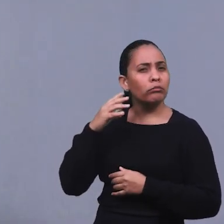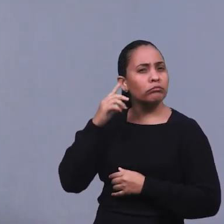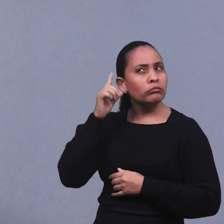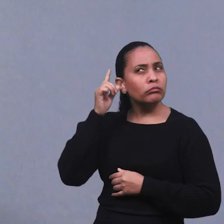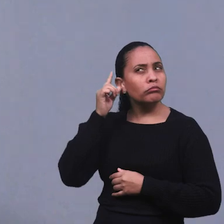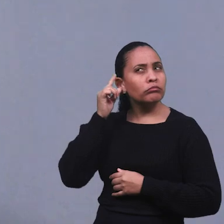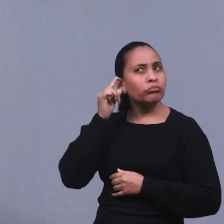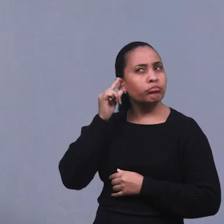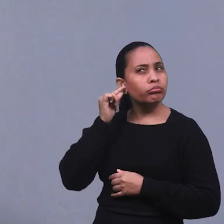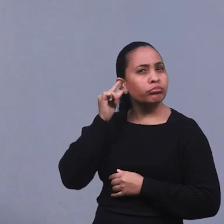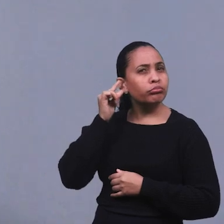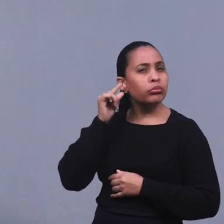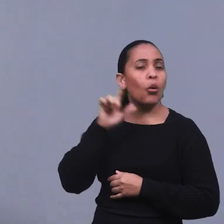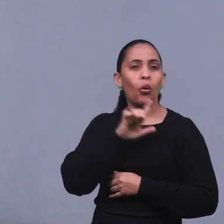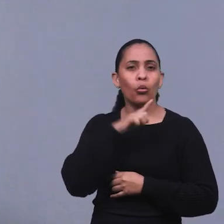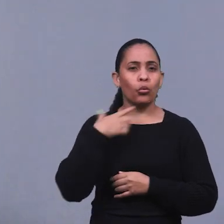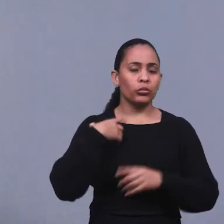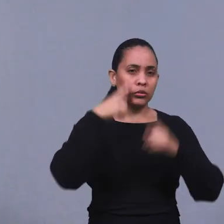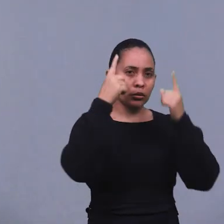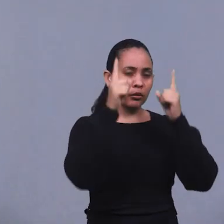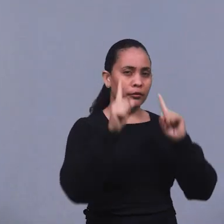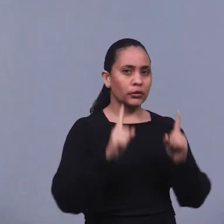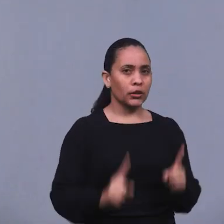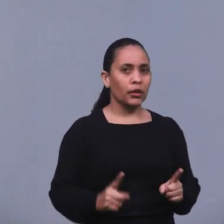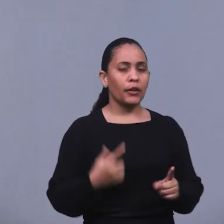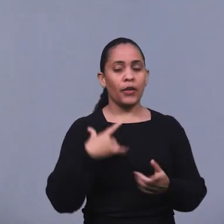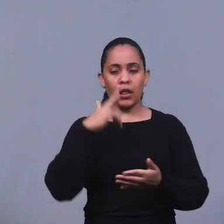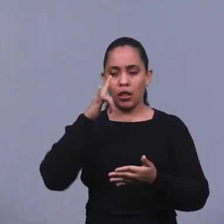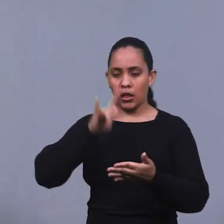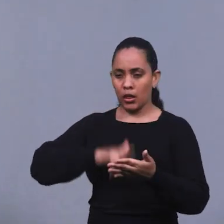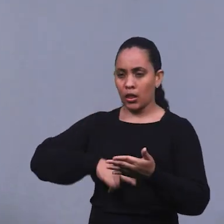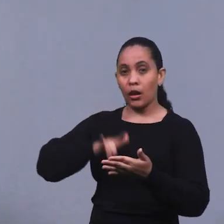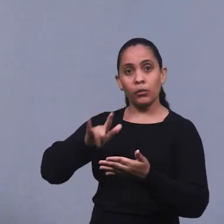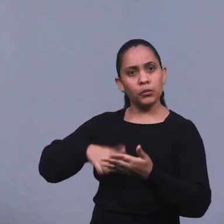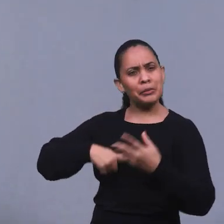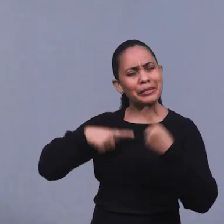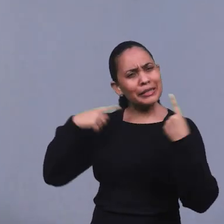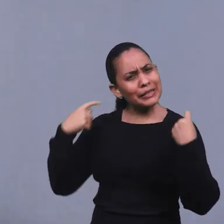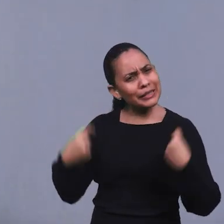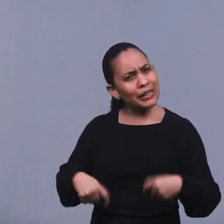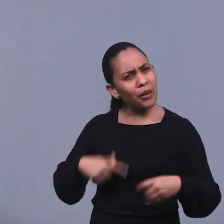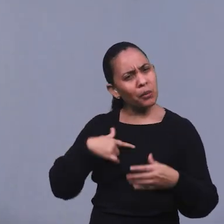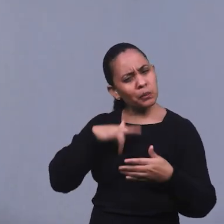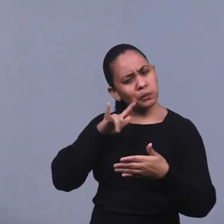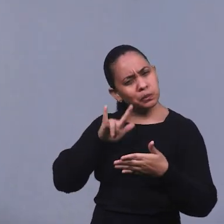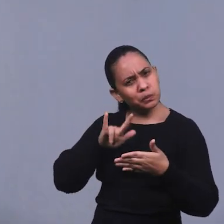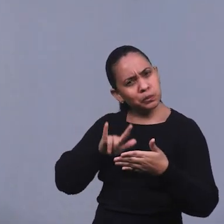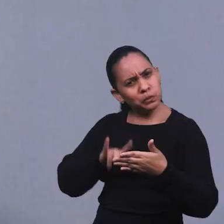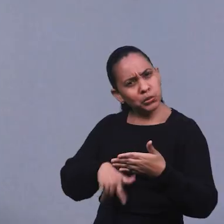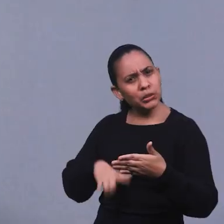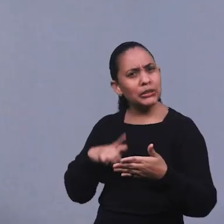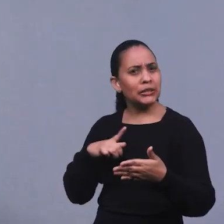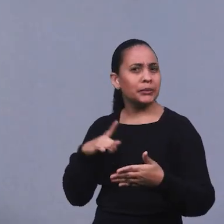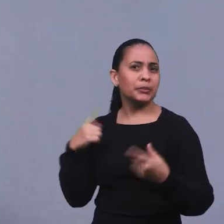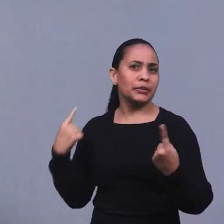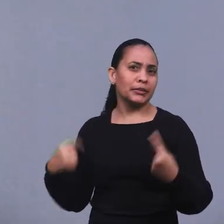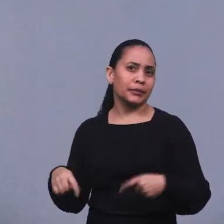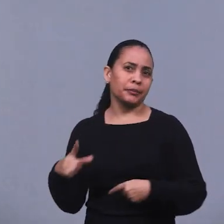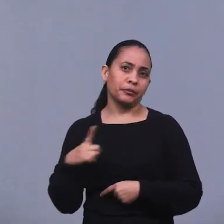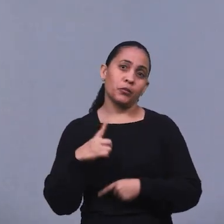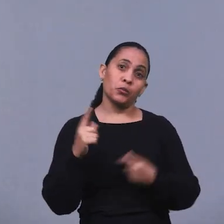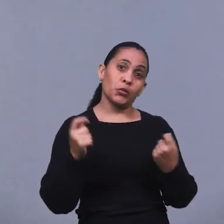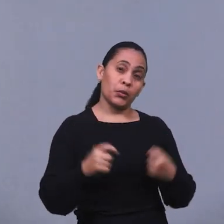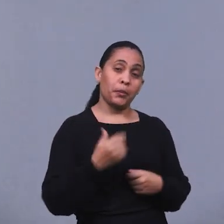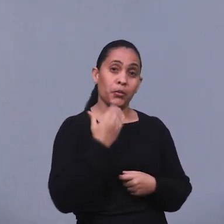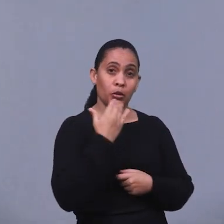mesmo Toda em outra deficiência. deficiência, pega o laudo, porque o laudo contemporâneo, né, assim, eu digo, porque